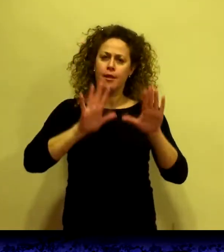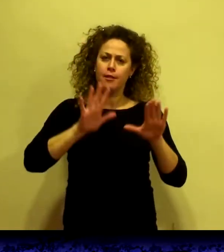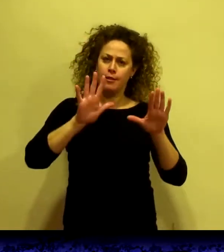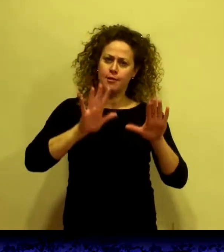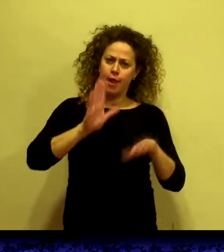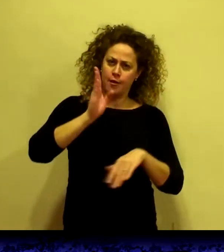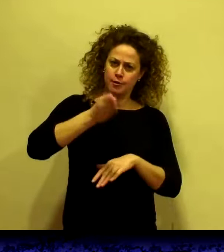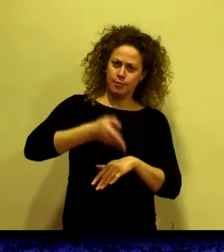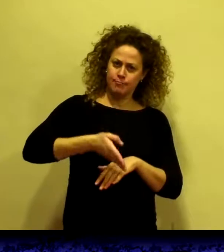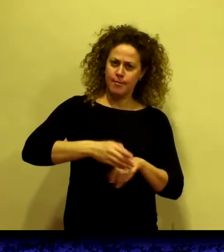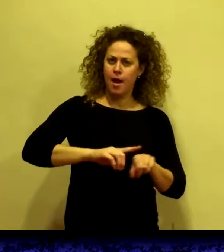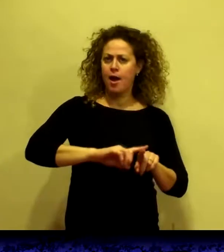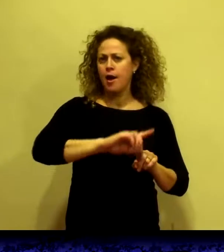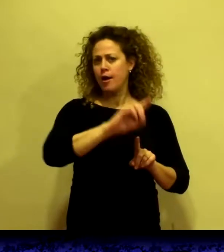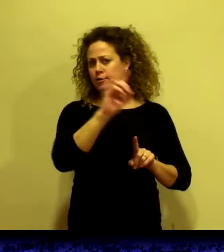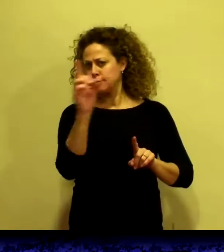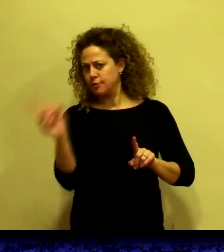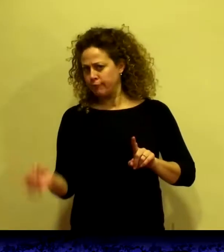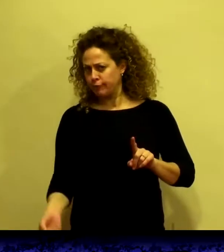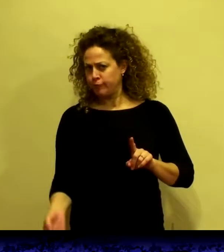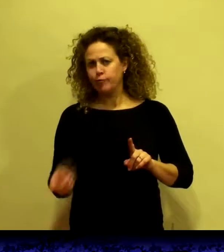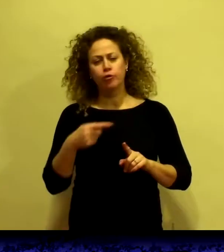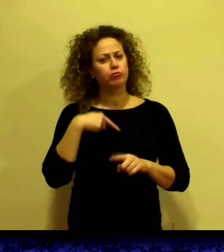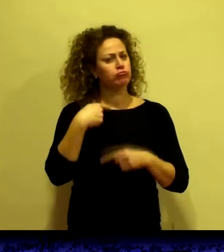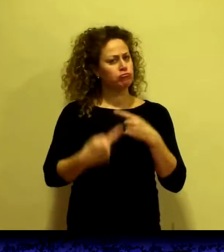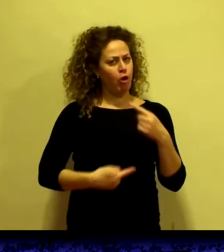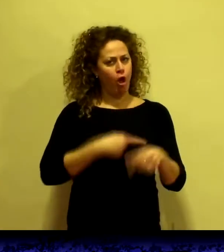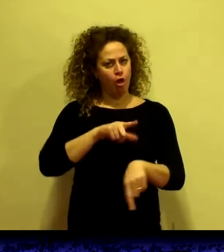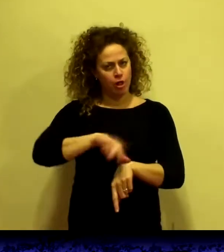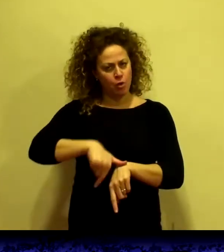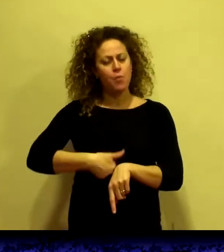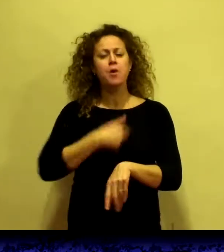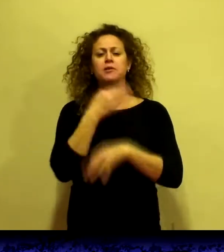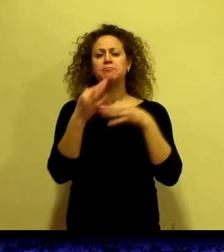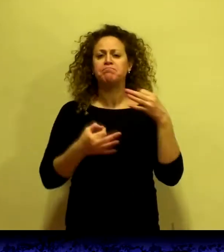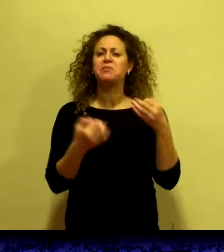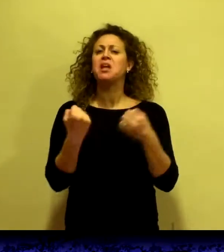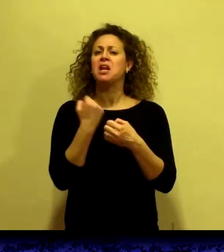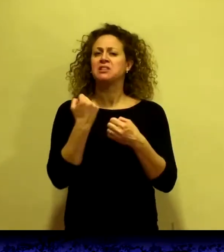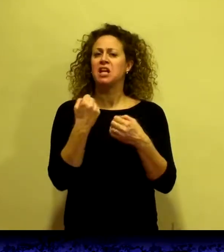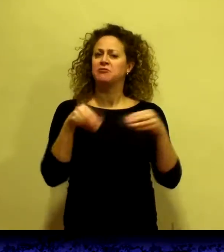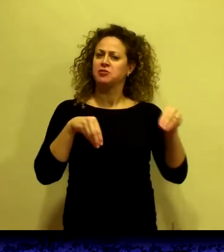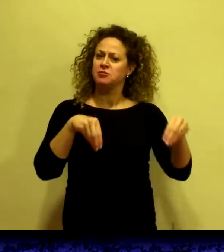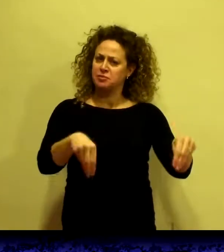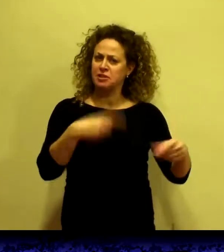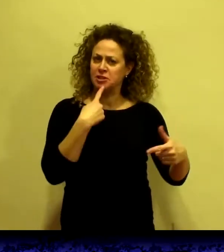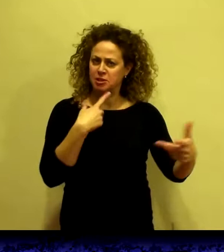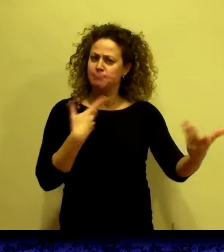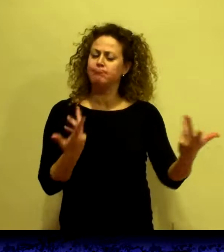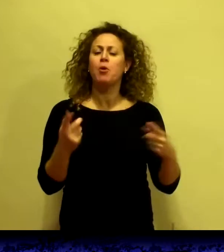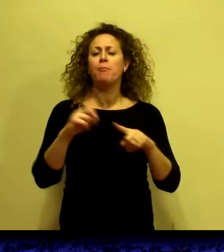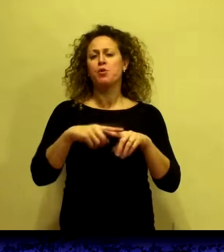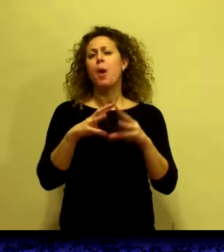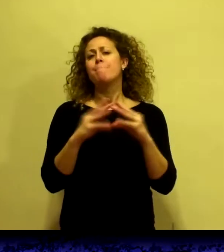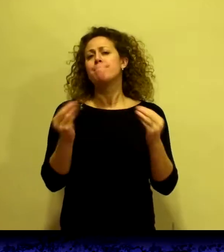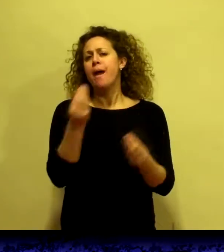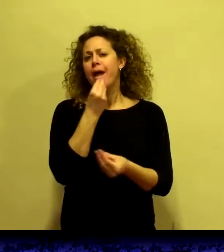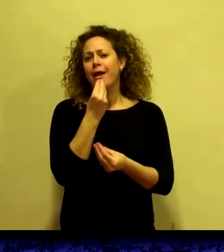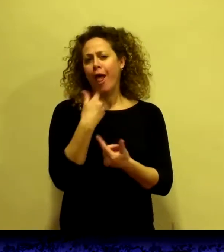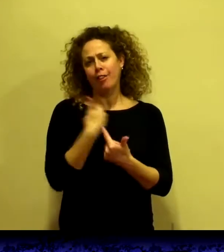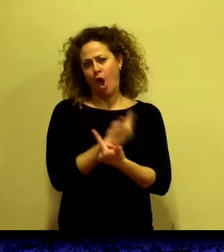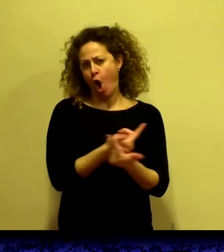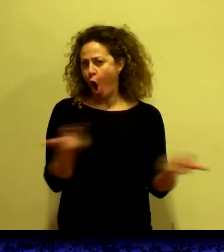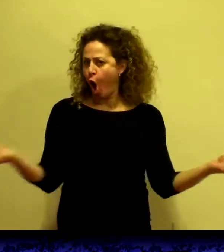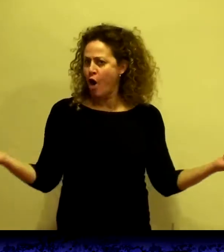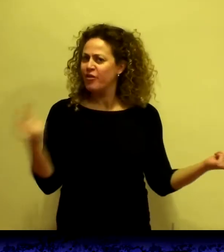e spiegheremo i nostri servizi a tutti quelli che si presenteranno. Nel pomeriggio offriremo noi una merenda per tutti